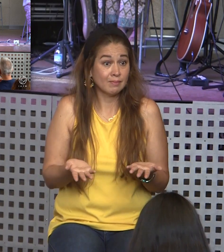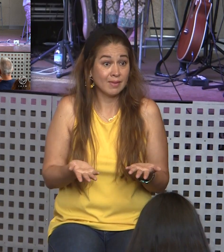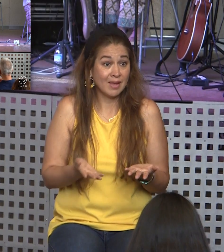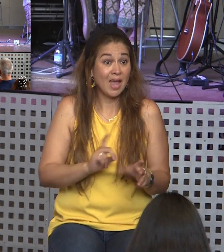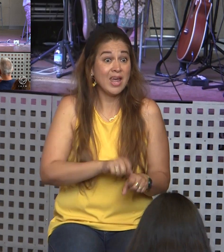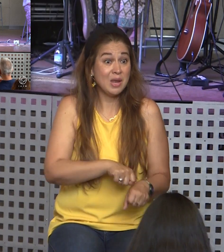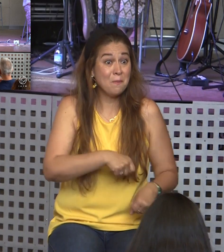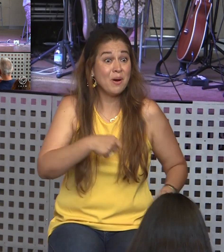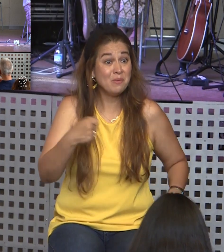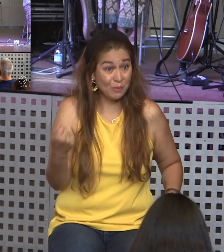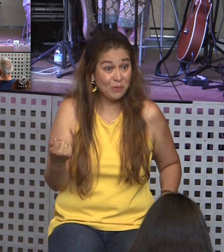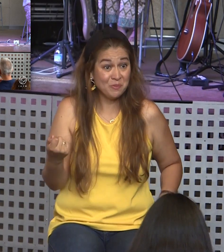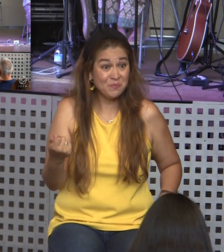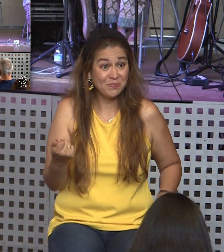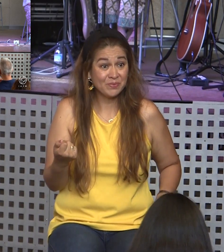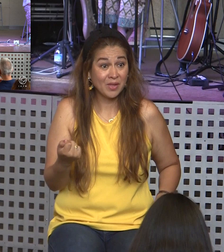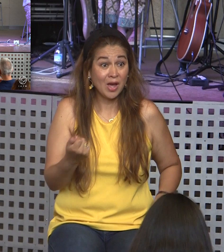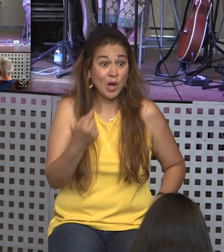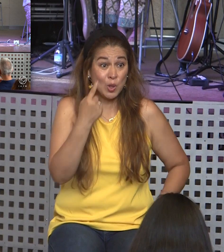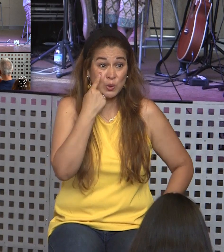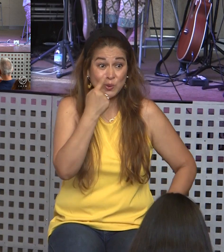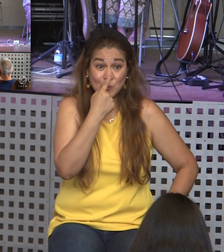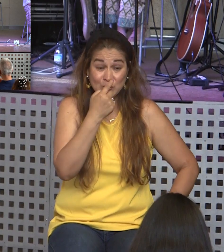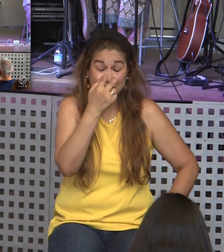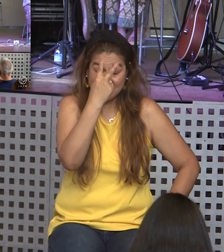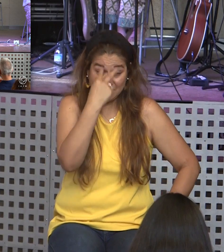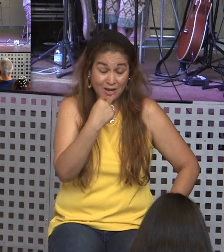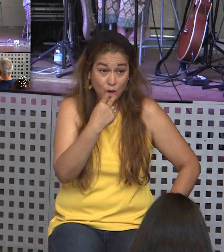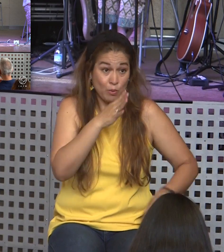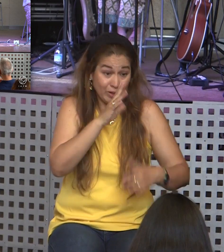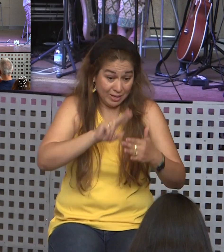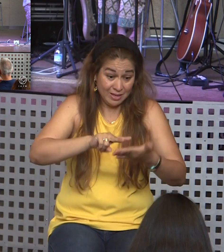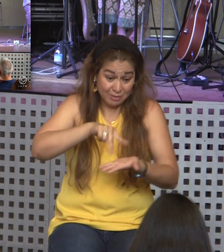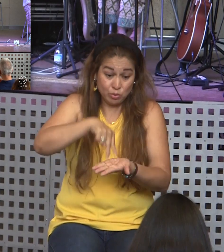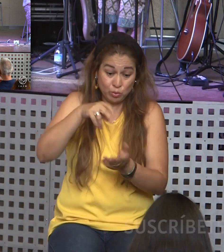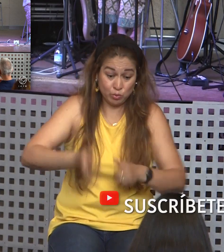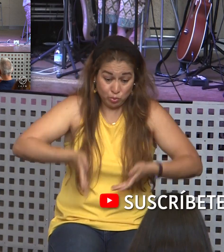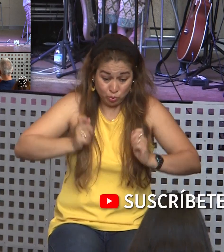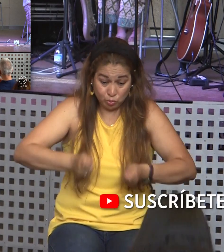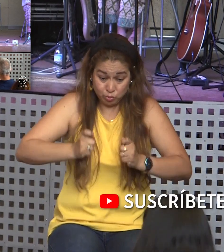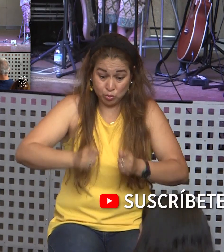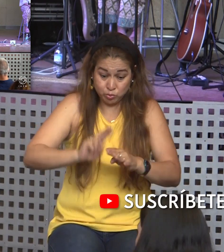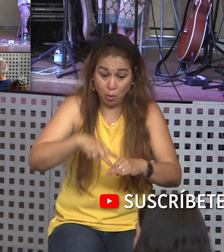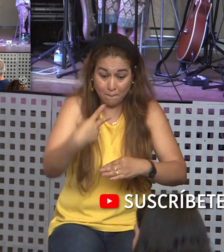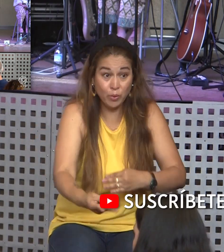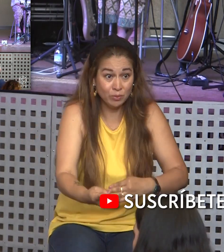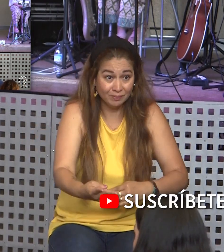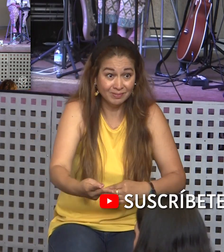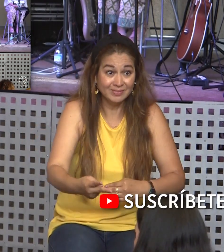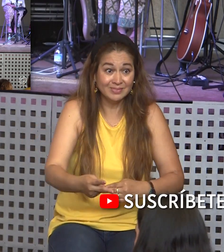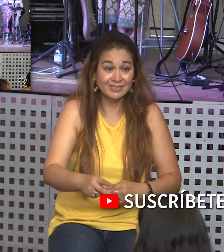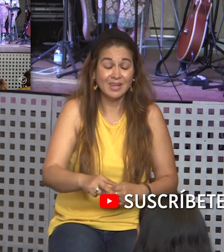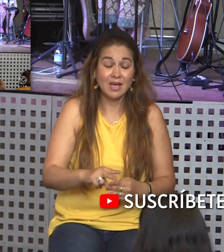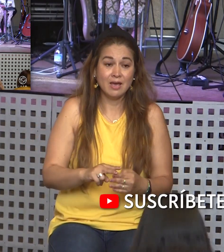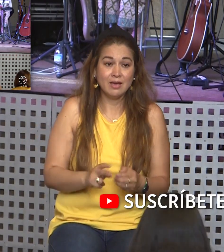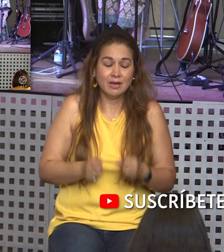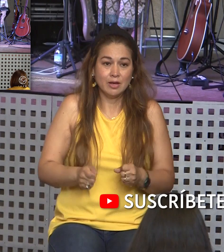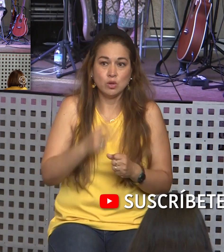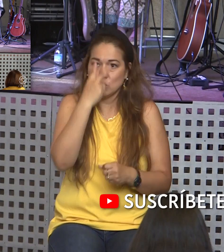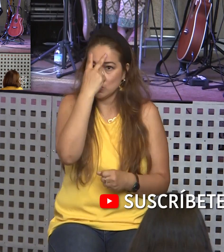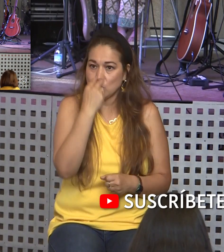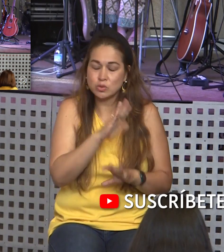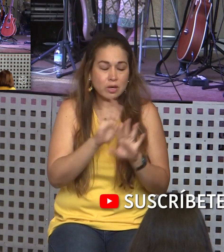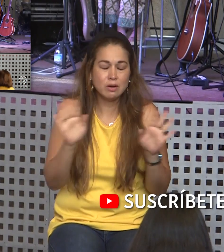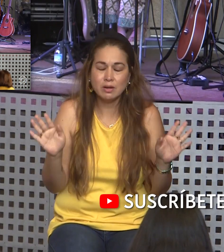llevarle. Es tan importante saber si estamos siendo movidos por el Espíritu de Dios o movidos por nuestras